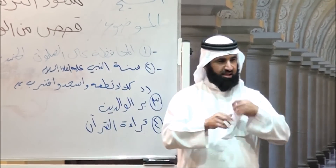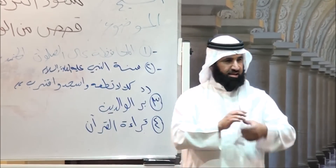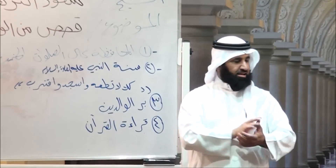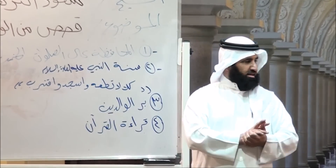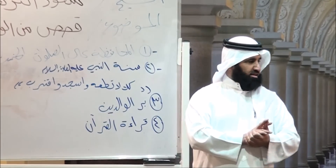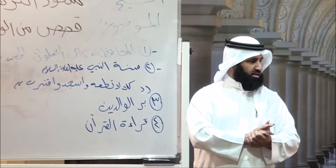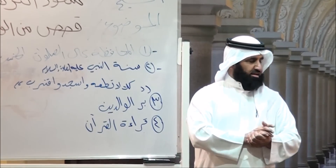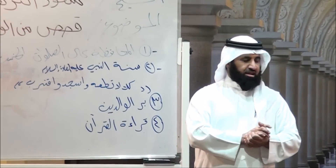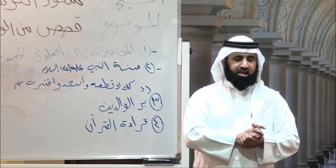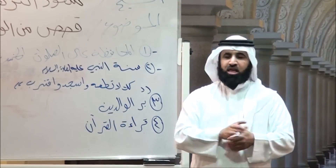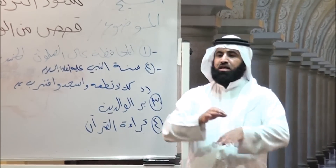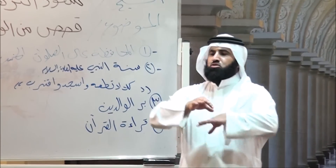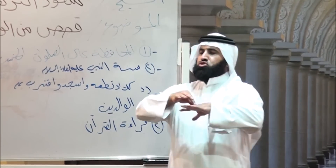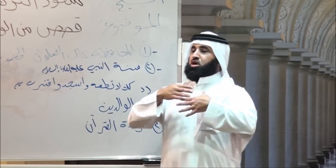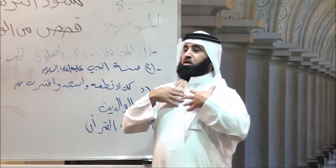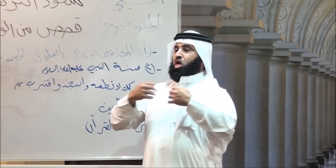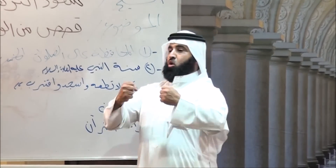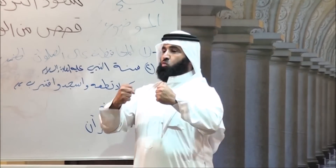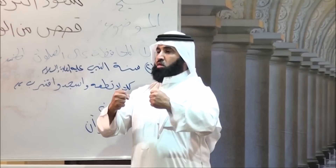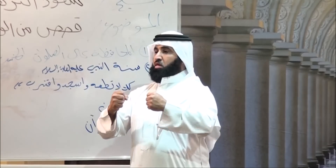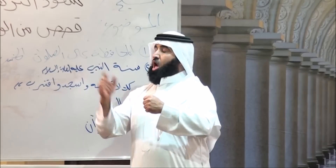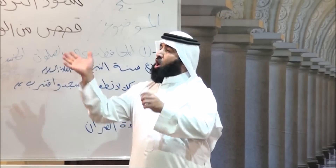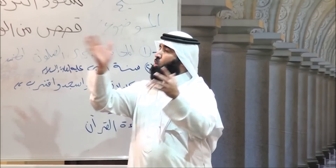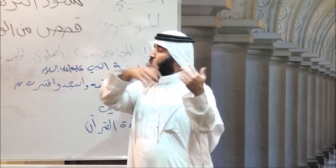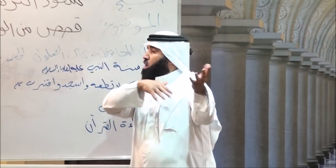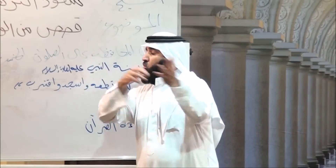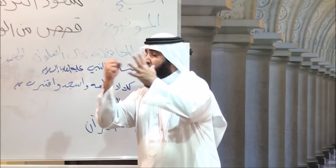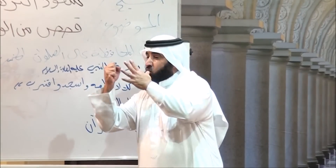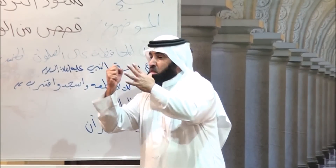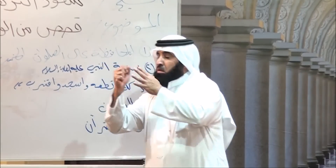والنوم يغلب الإنسان،